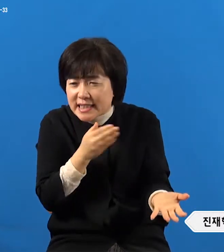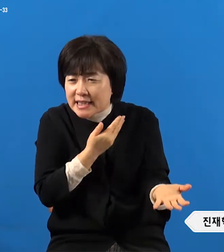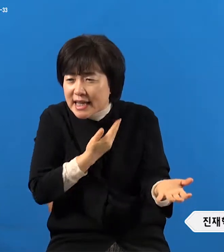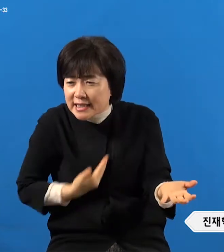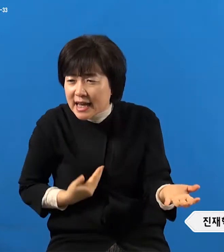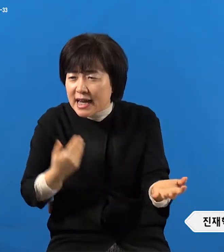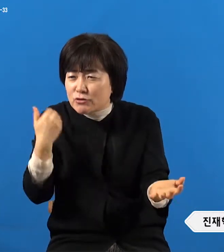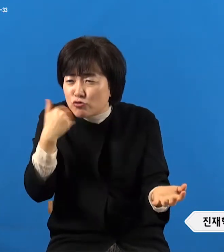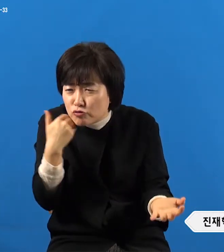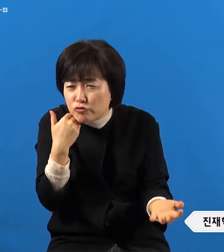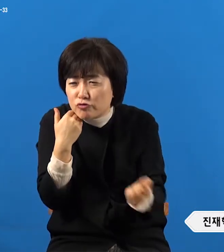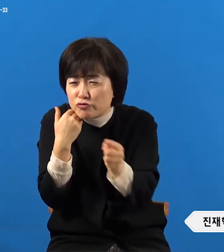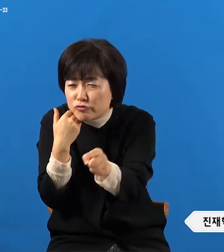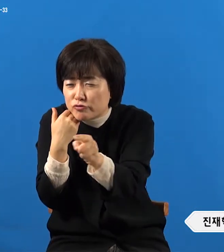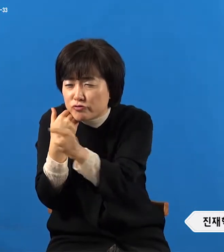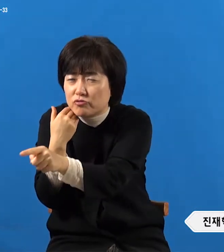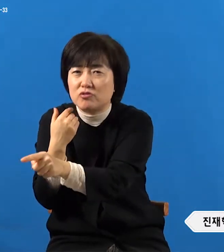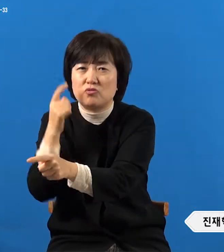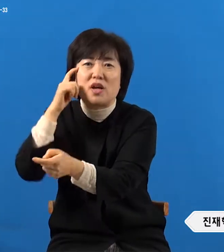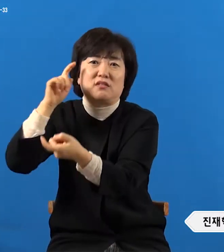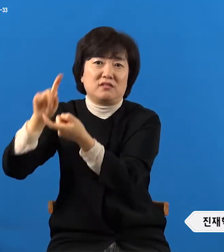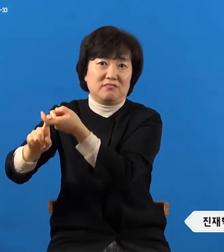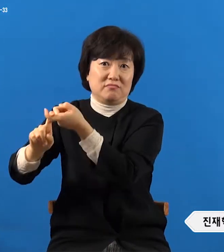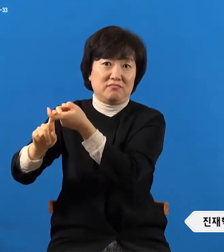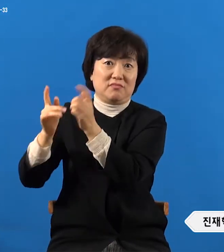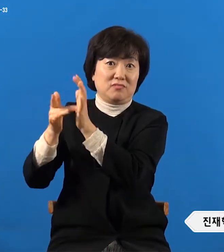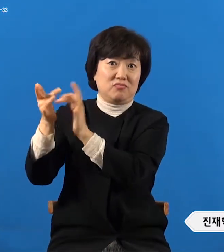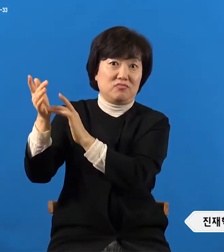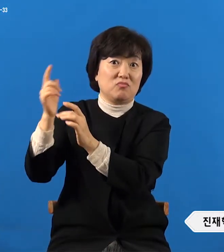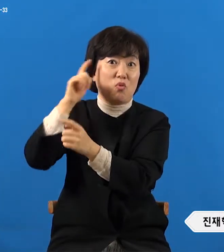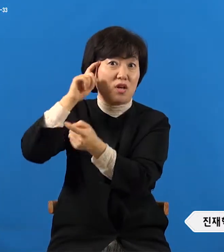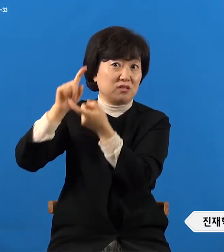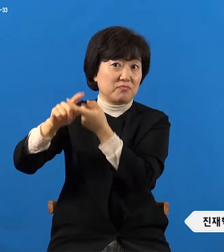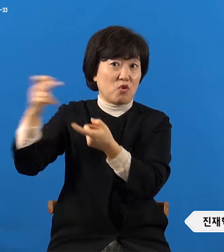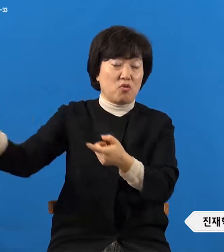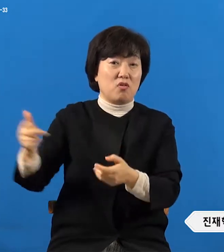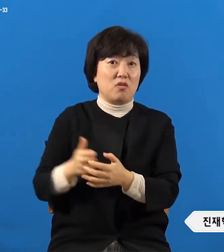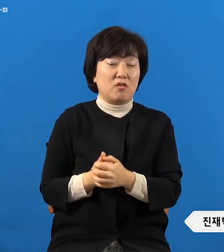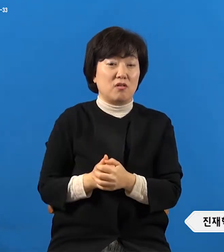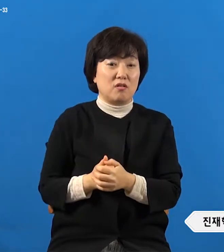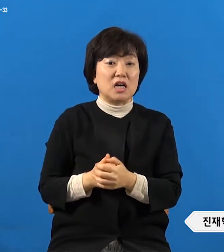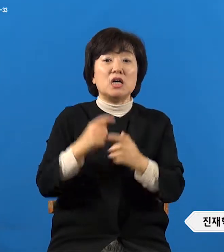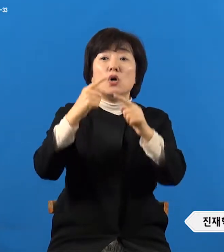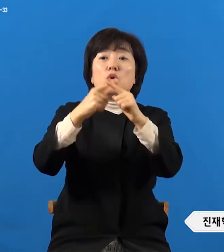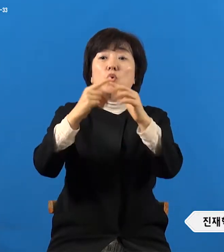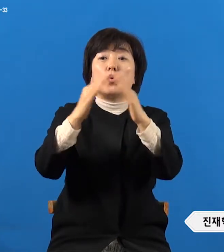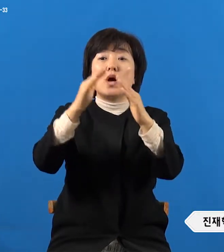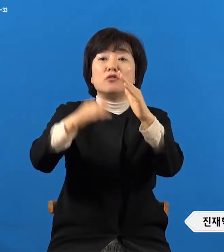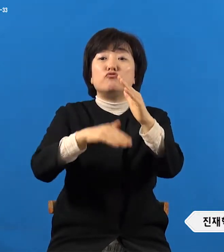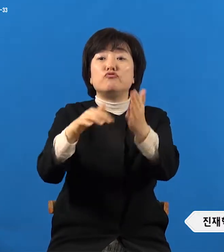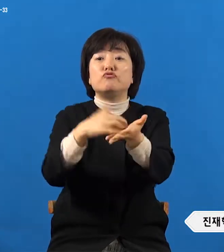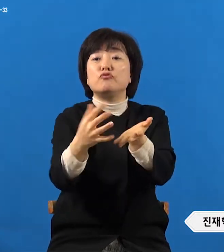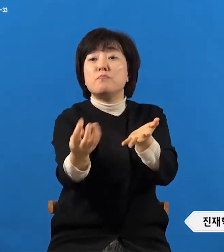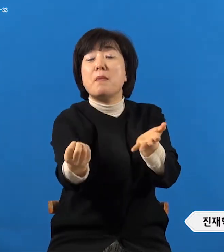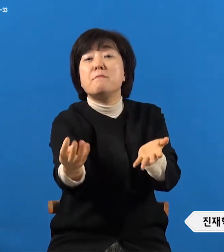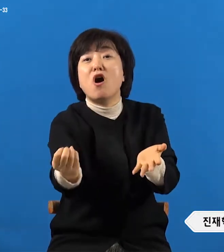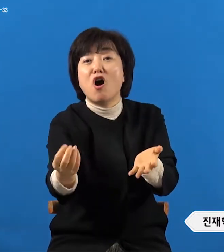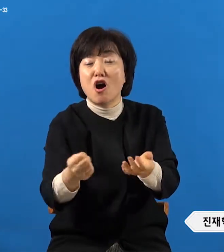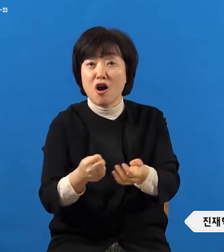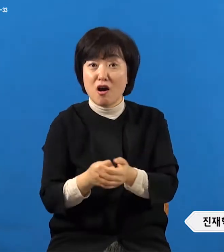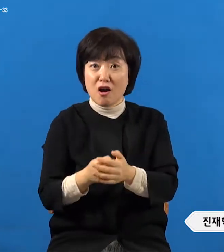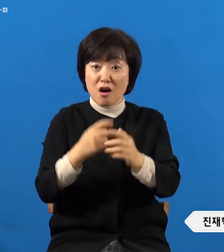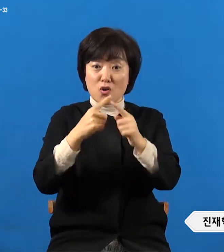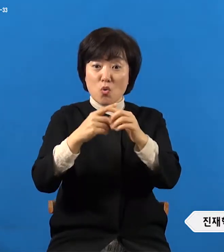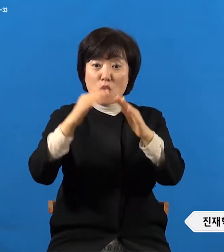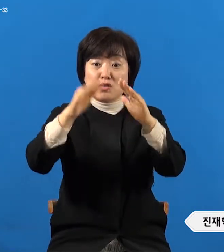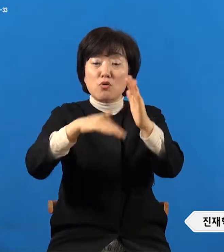관심사였다는 사실을 성경은 설명합니다. 우리는 서로 이야기합니다. 그 교회에 몇 명이나 모여 몇 명이나 모이는